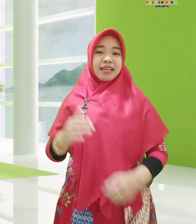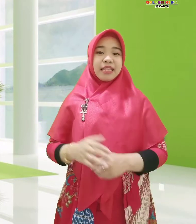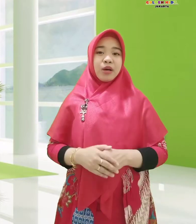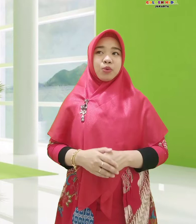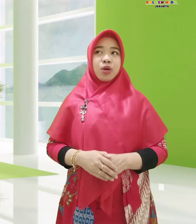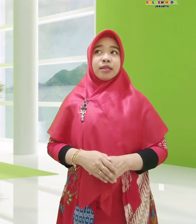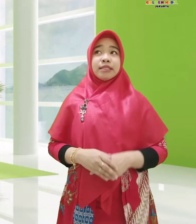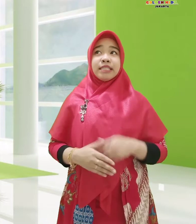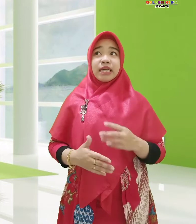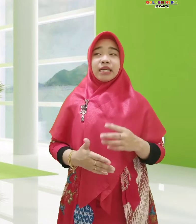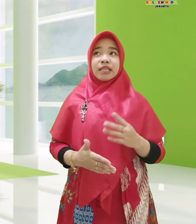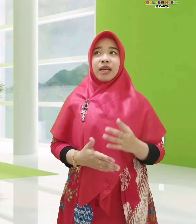atau jika kita